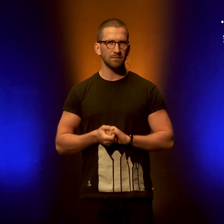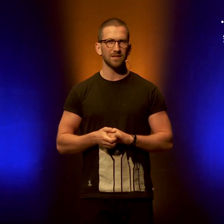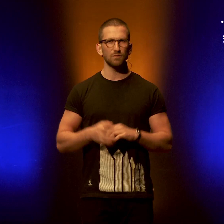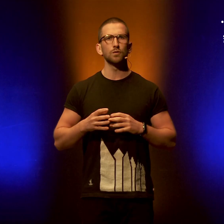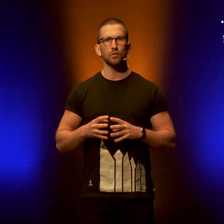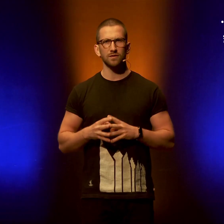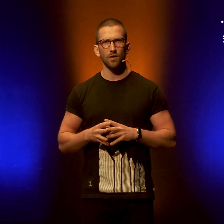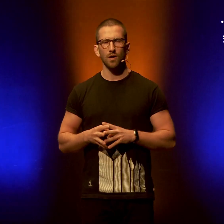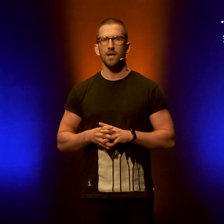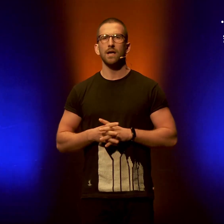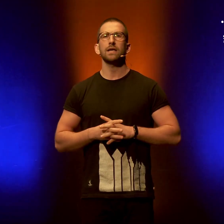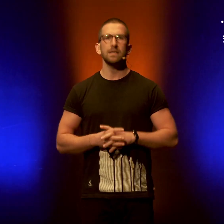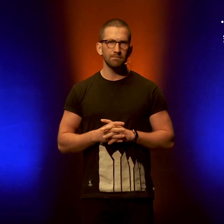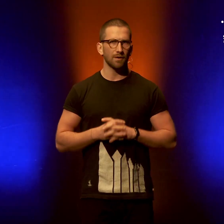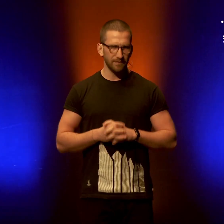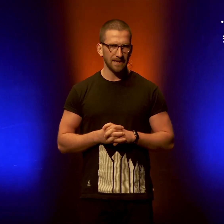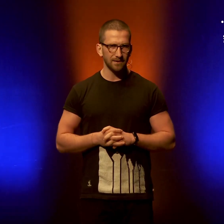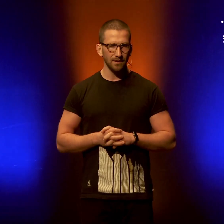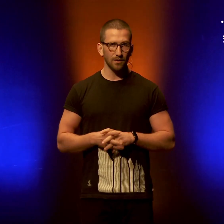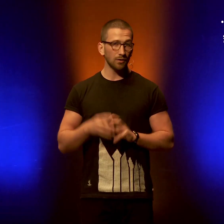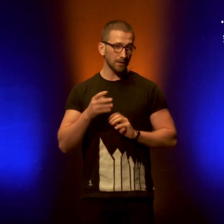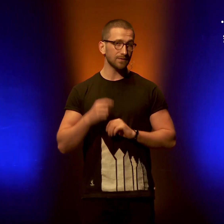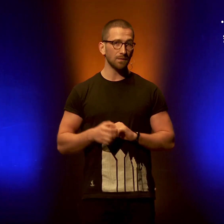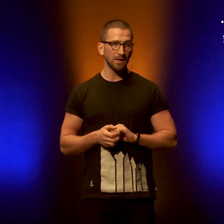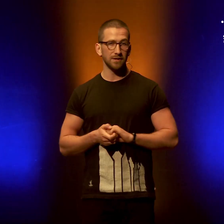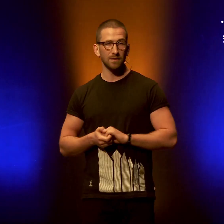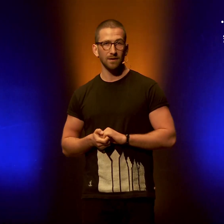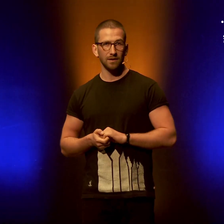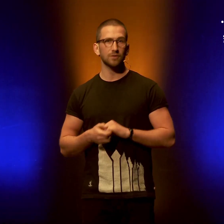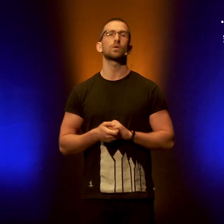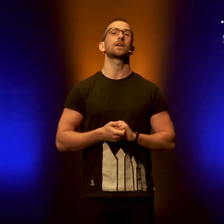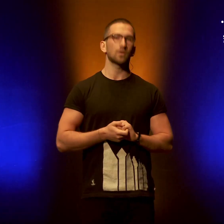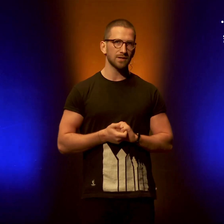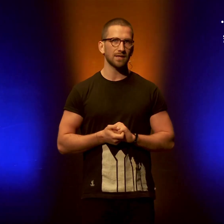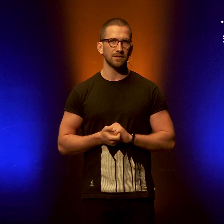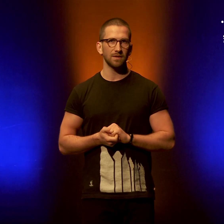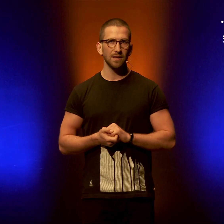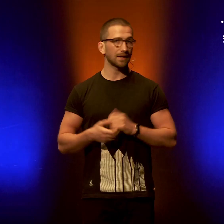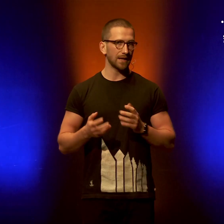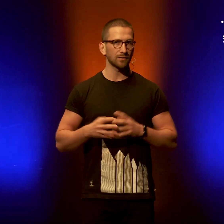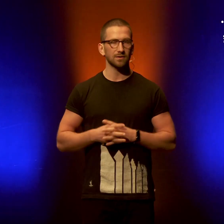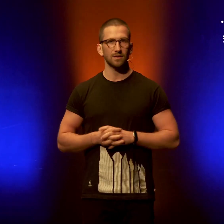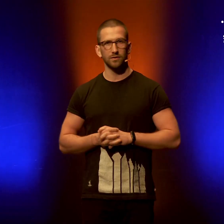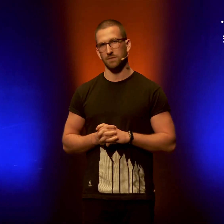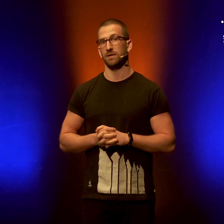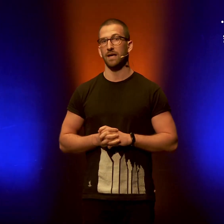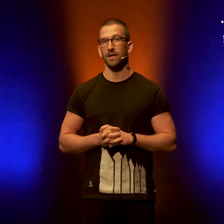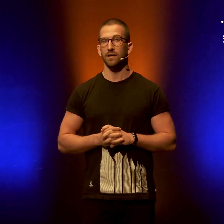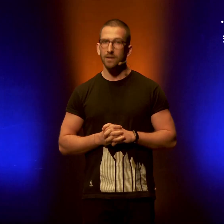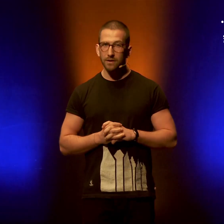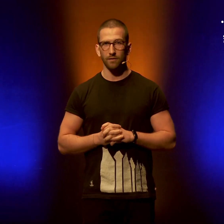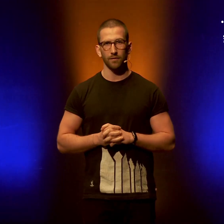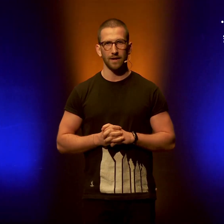gatunek, w którym jest mnóstwo improwizacji, o której wspomnieliśmy i z której korzystaliśmy, grając chociażby